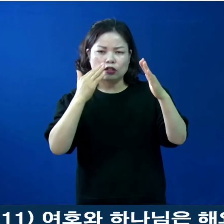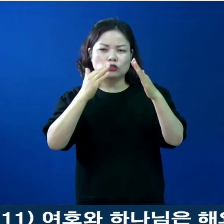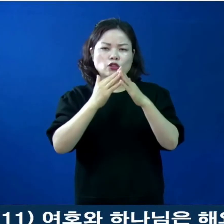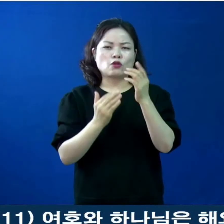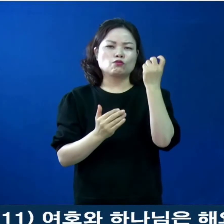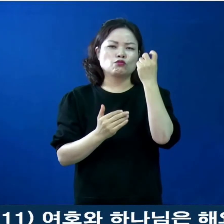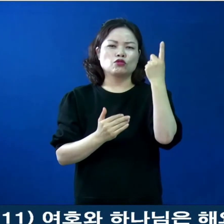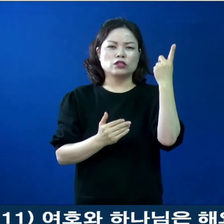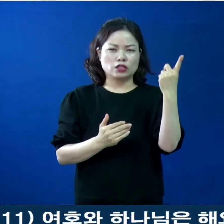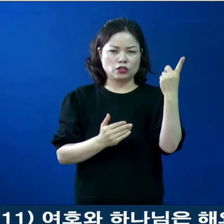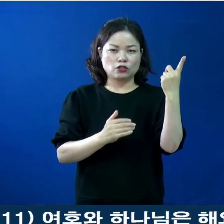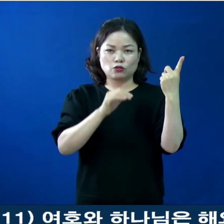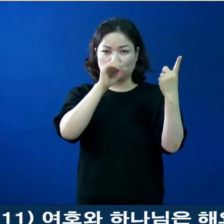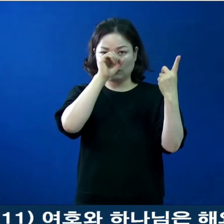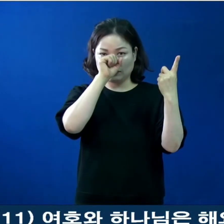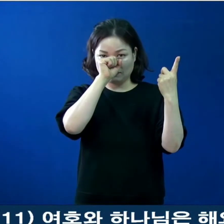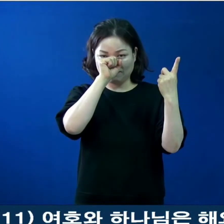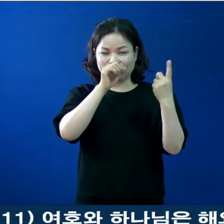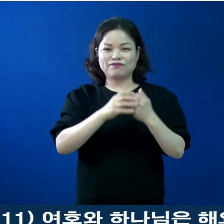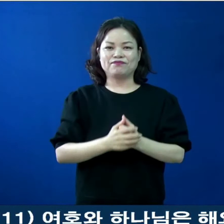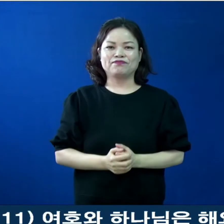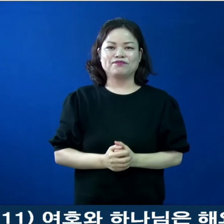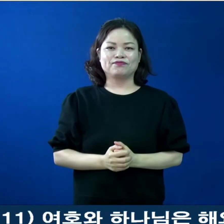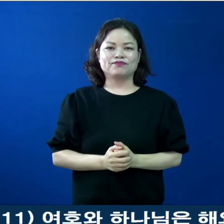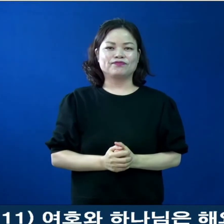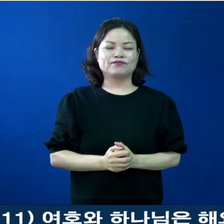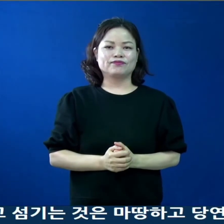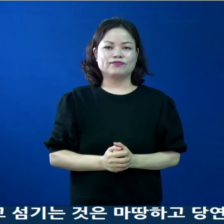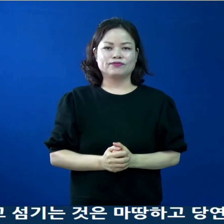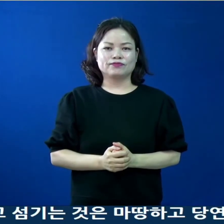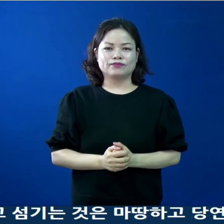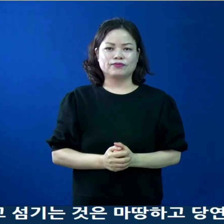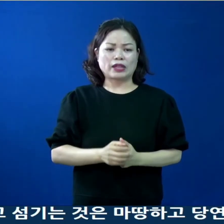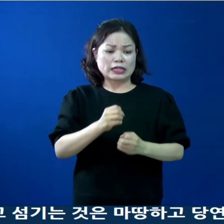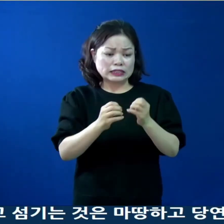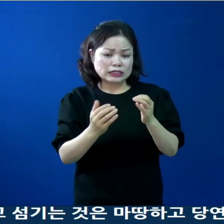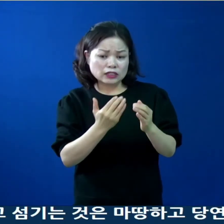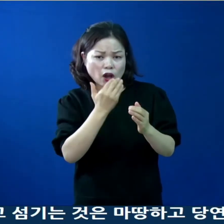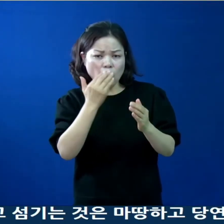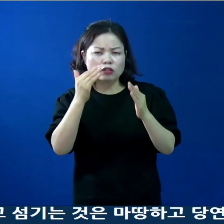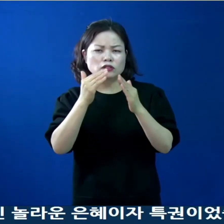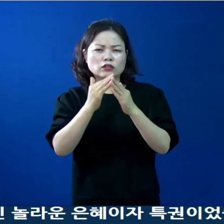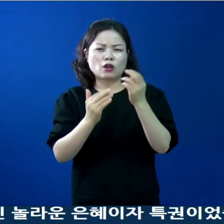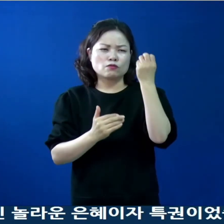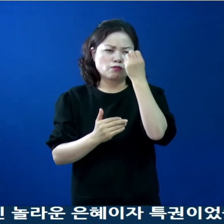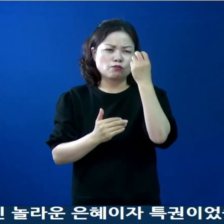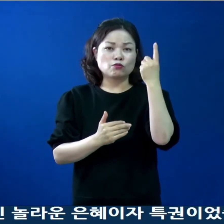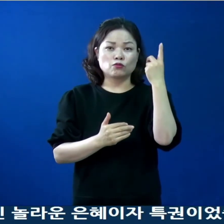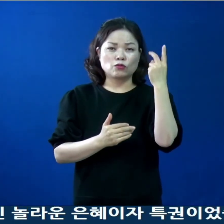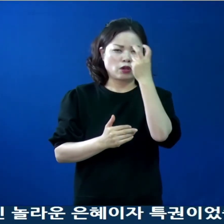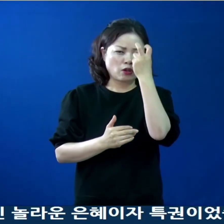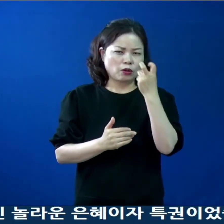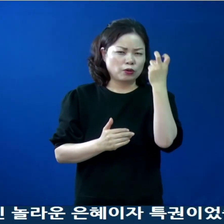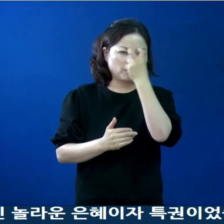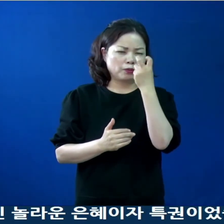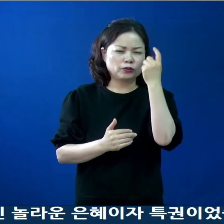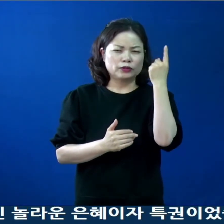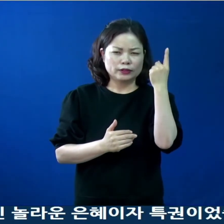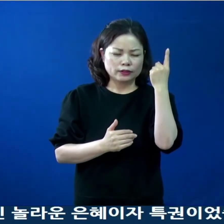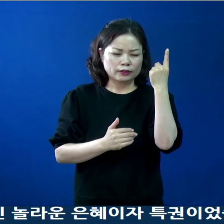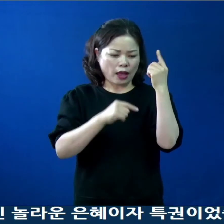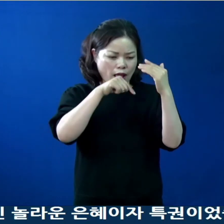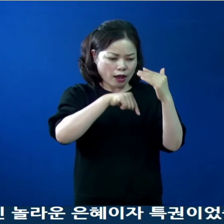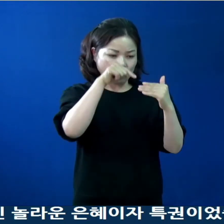것이 좋사오니. 아멘. 시인은 성전 문지기로 성전 안과 밖을